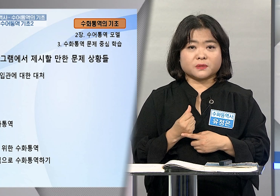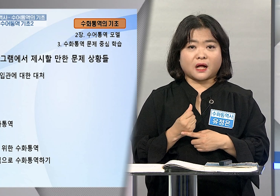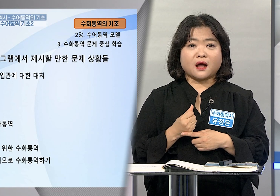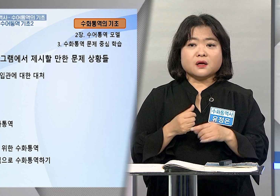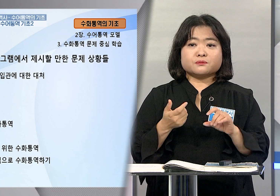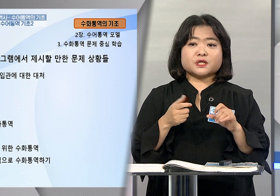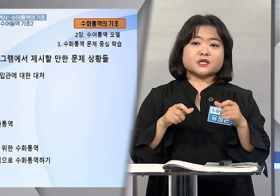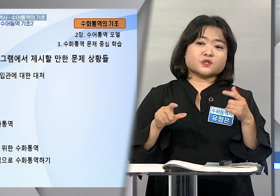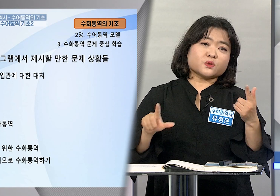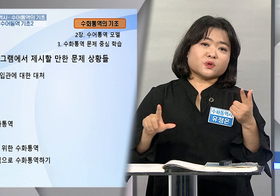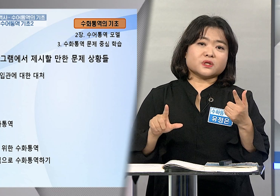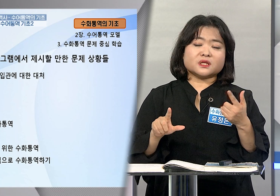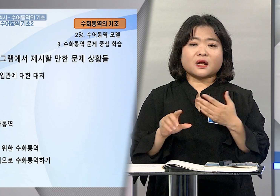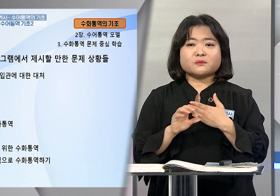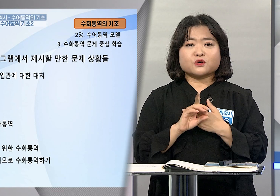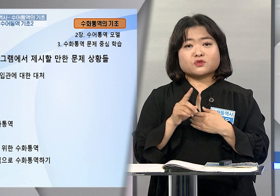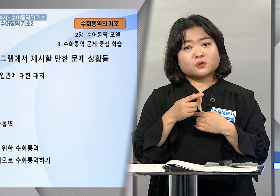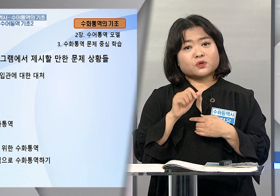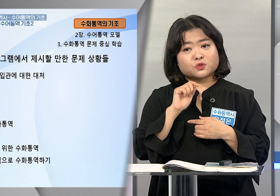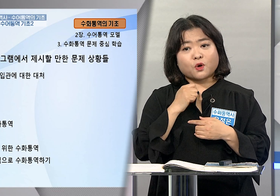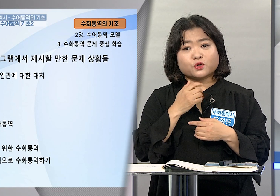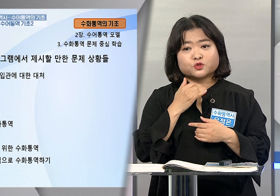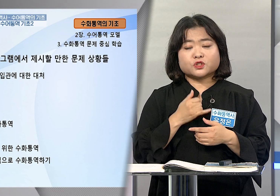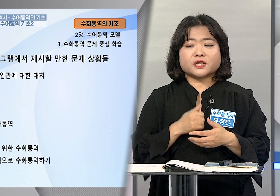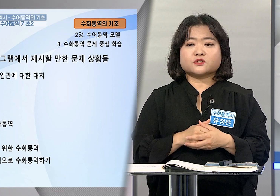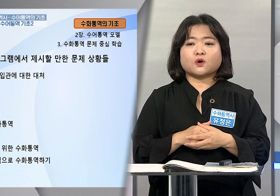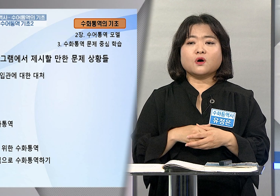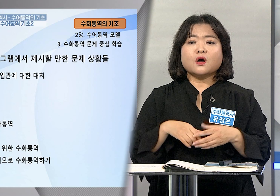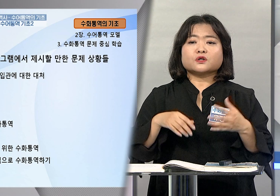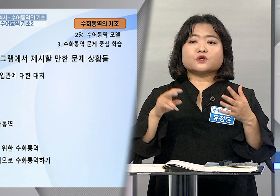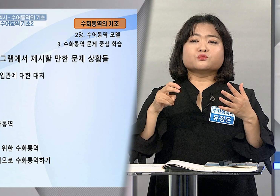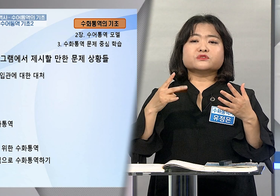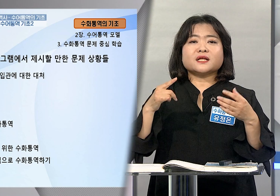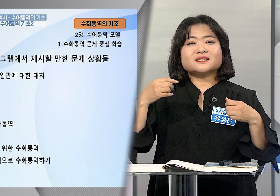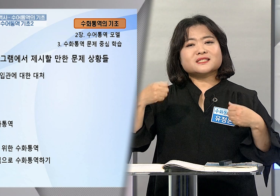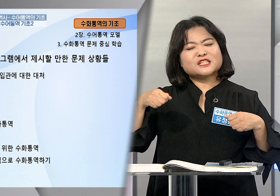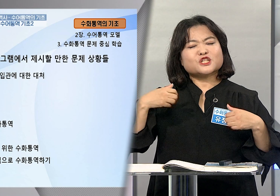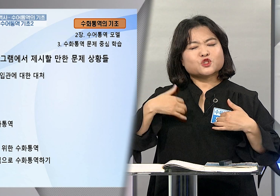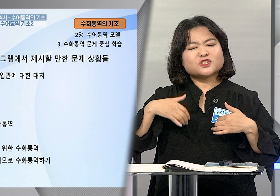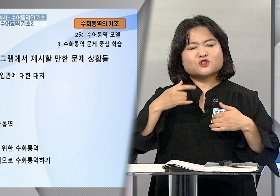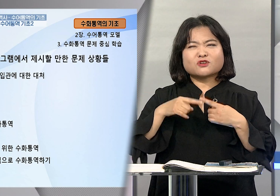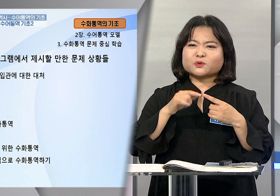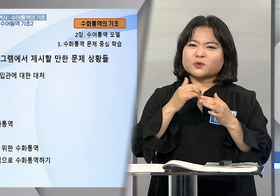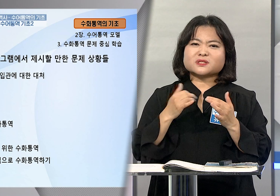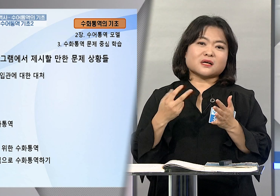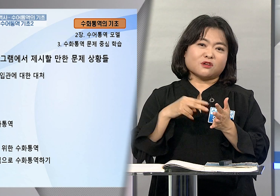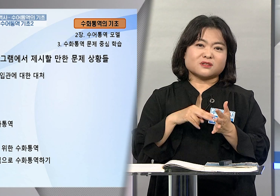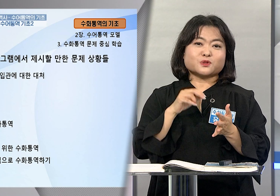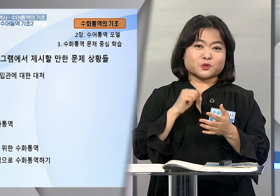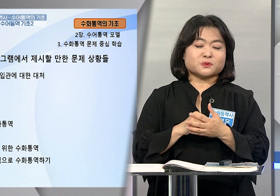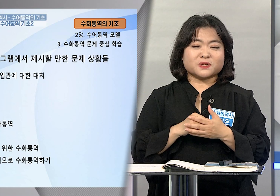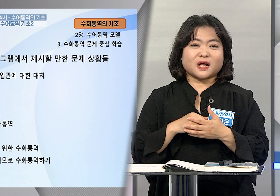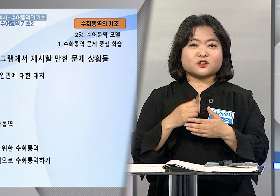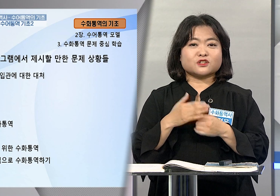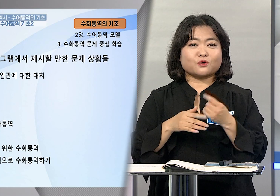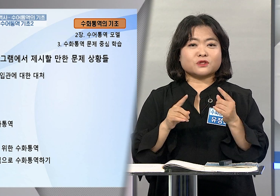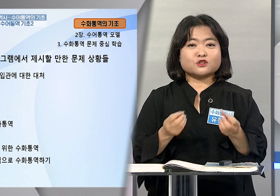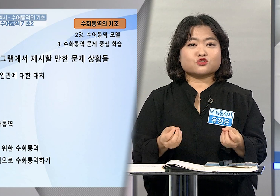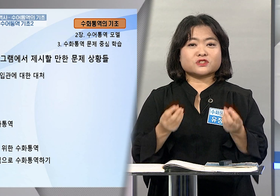겁니다. 비종교인이라면 수화통역이 좀 어려울 수도 있겠죠. 그리고 무대는 즐길 수 있는 수화통역사가 서는 게 좋습니다. 저희 대구대는 축제가